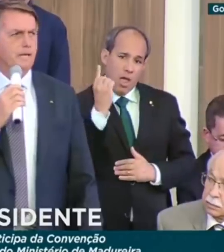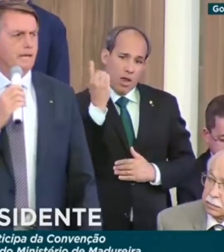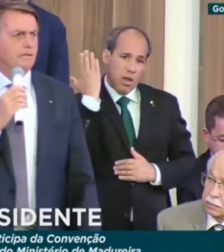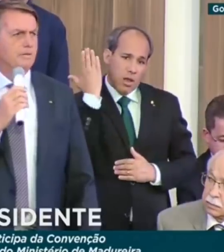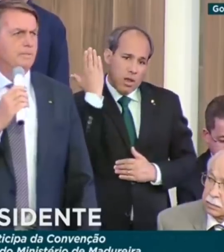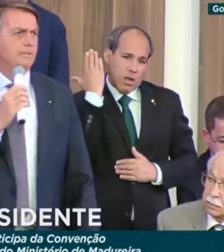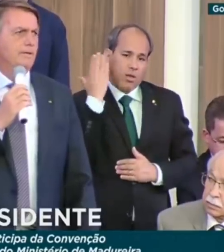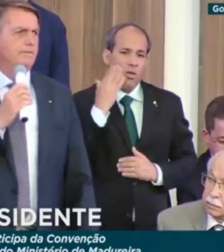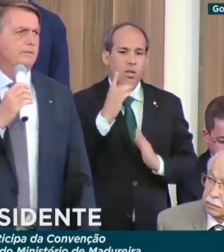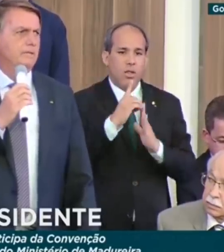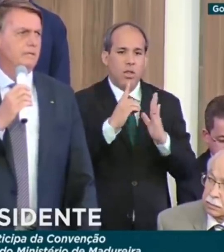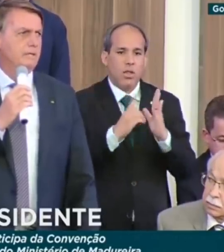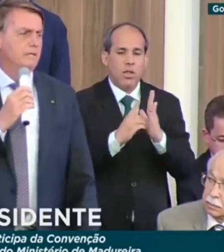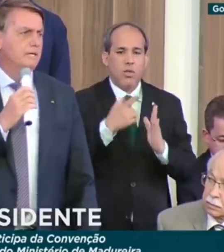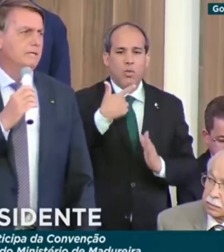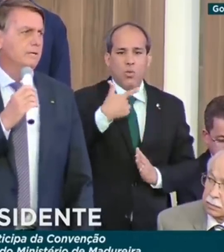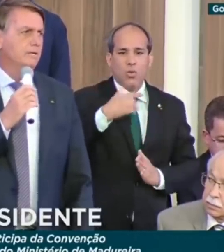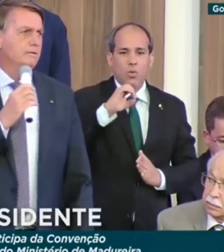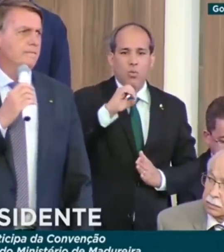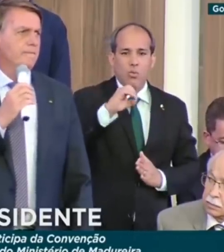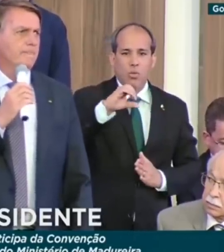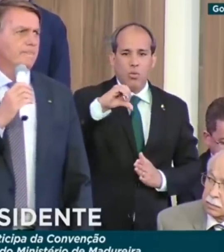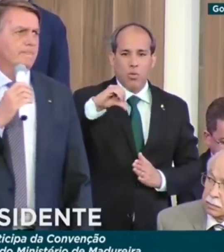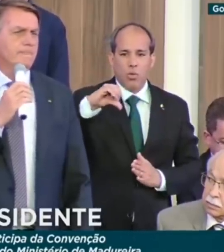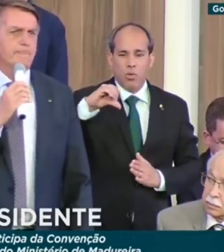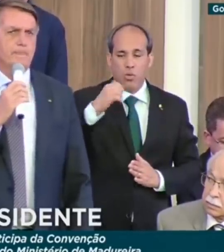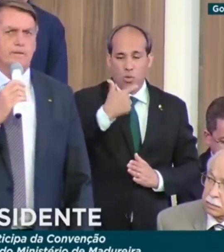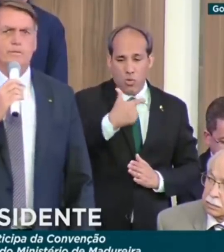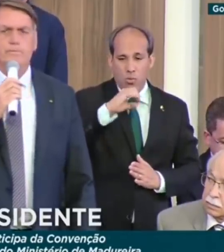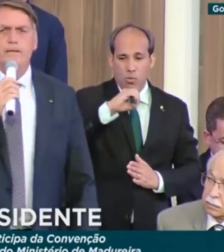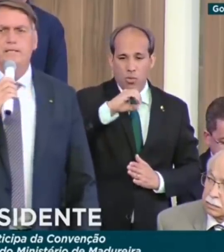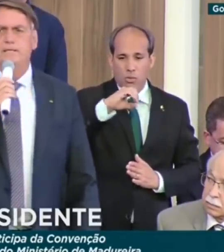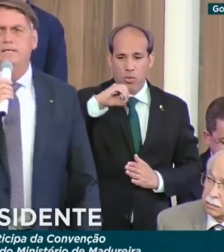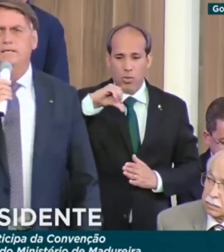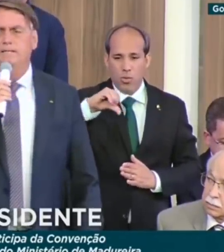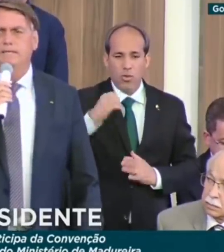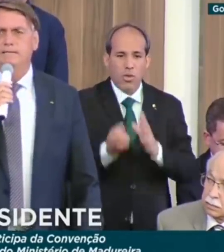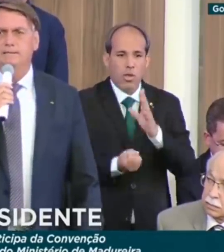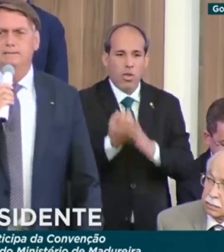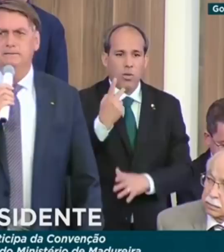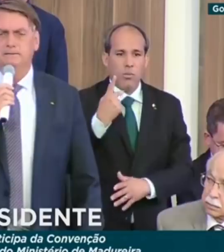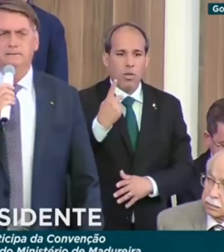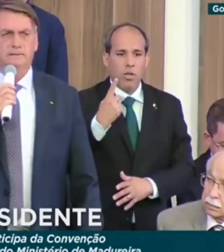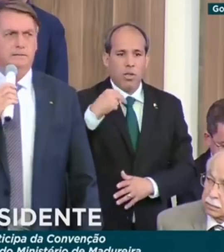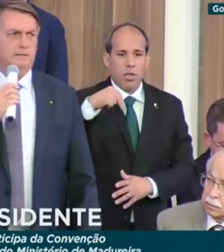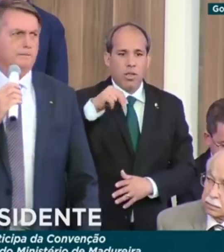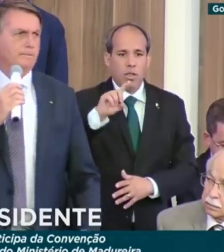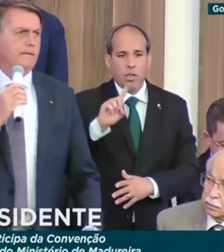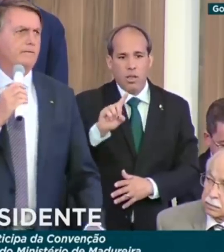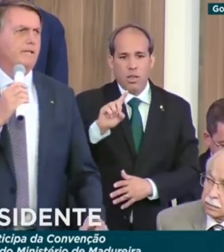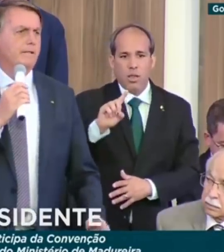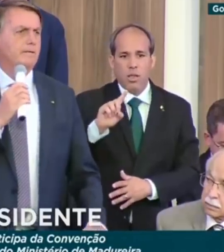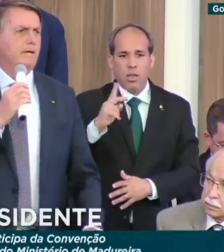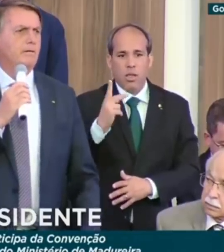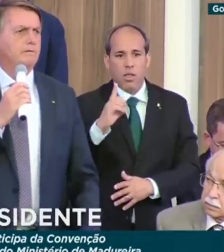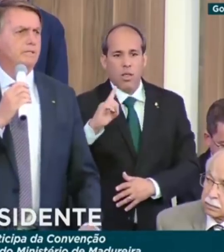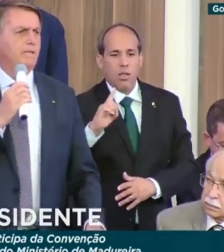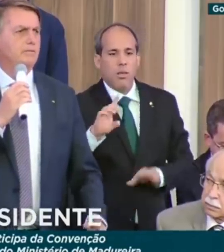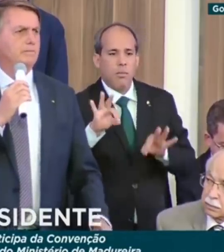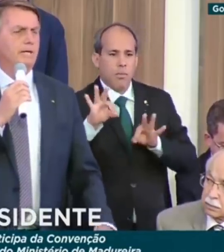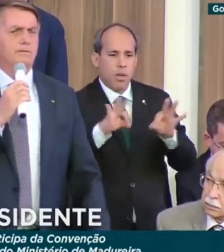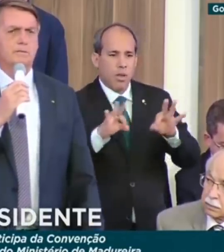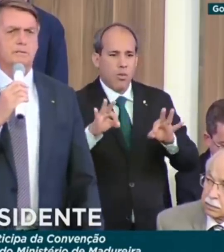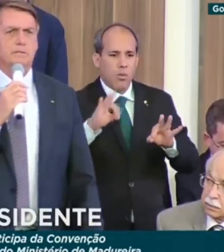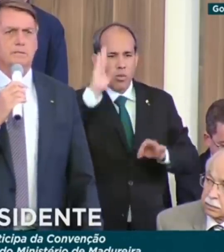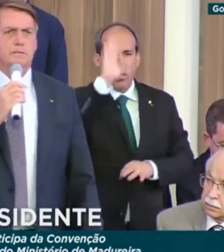o decreto 2009, que criou o PNDH3, Plano Nacional de